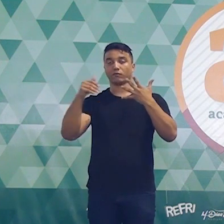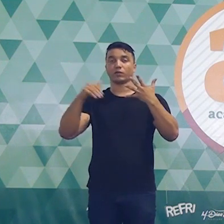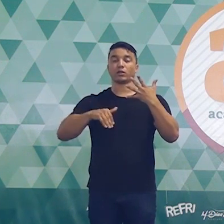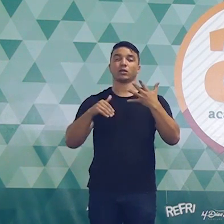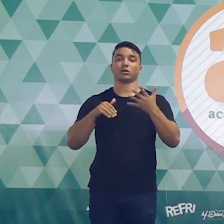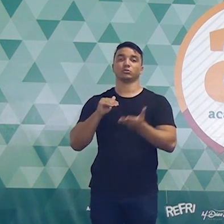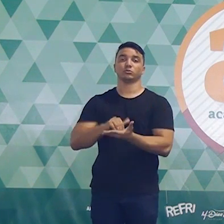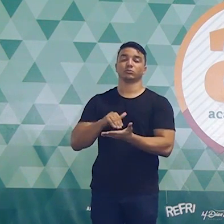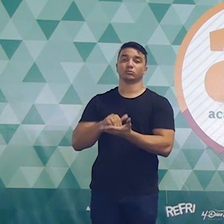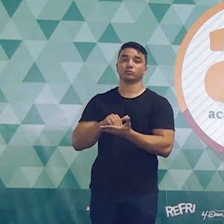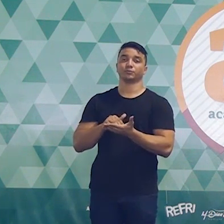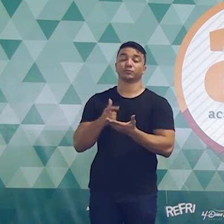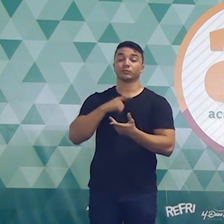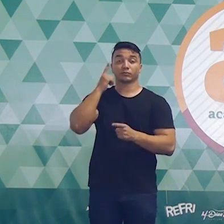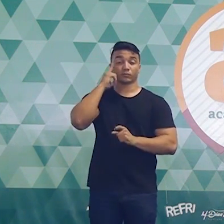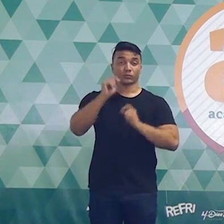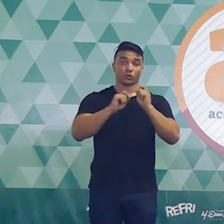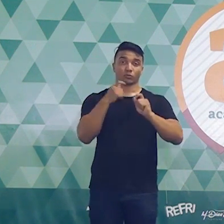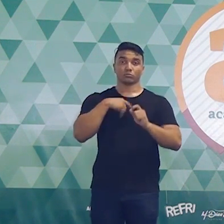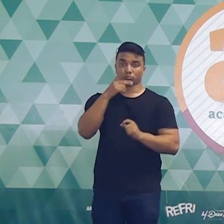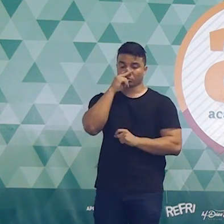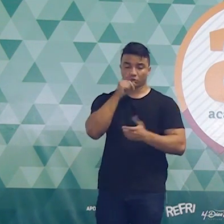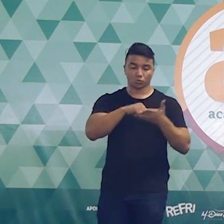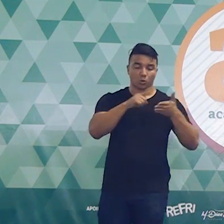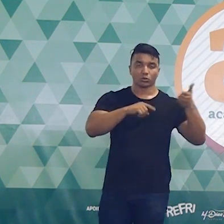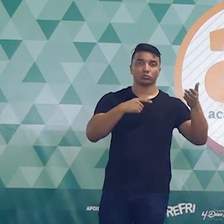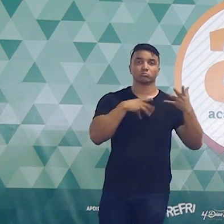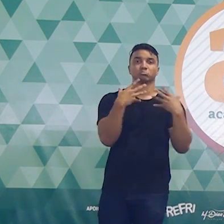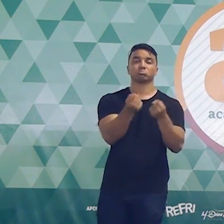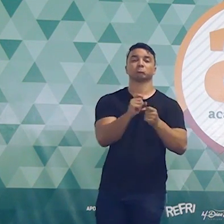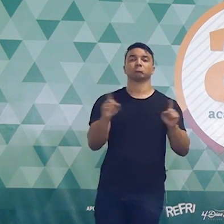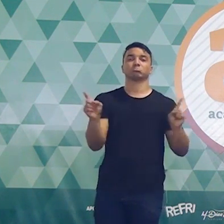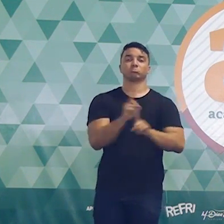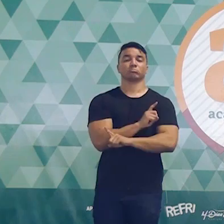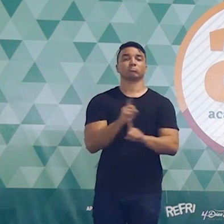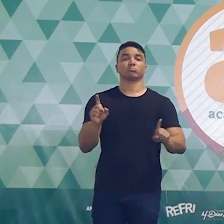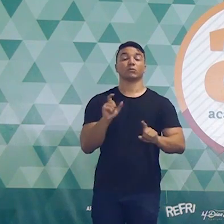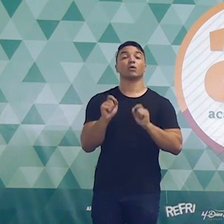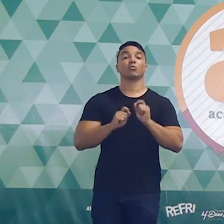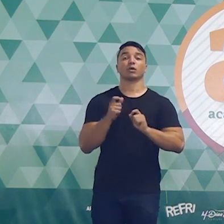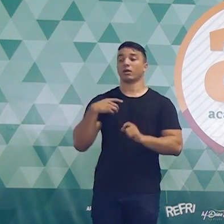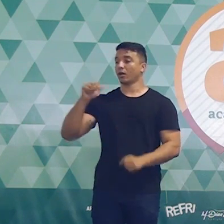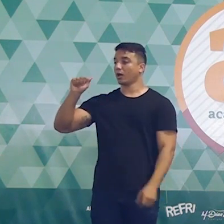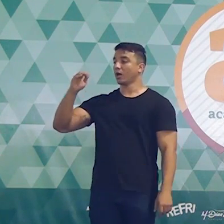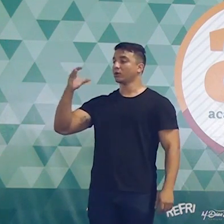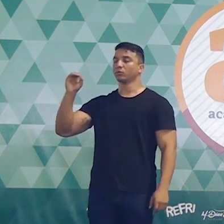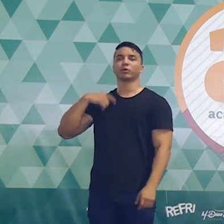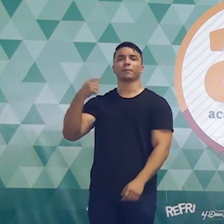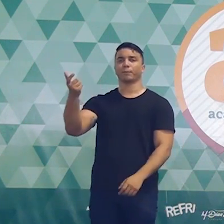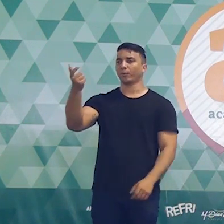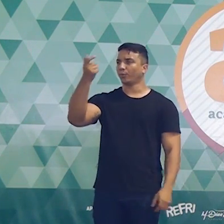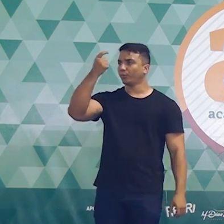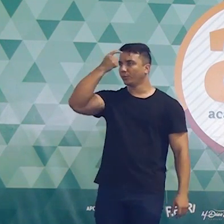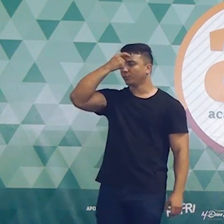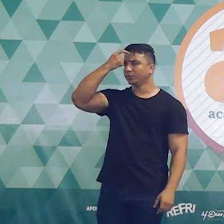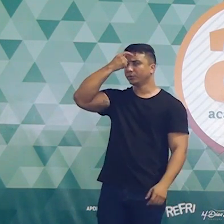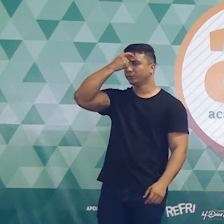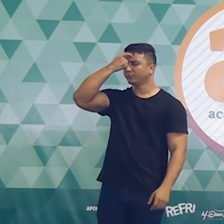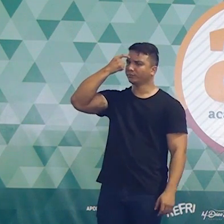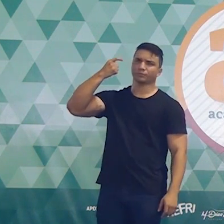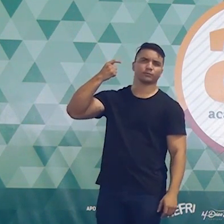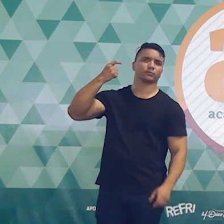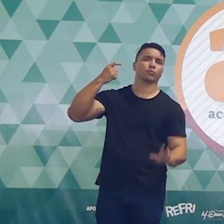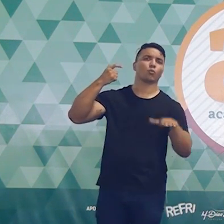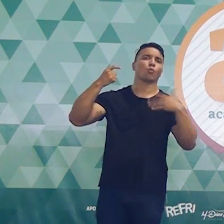e finalidade. Os corretores não aceitarão como ação consciência. Qual é a ação